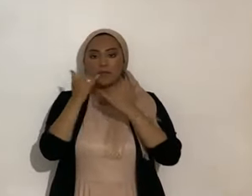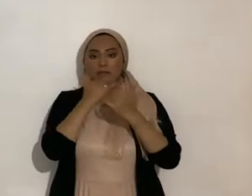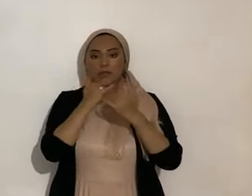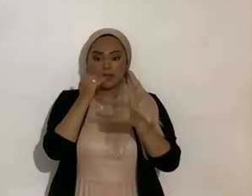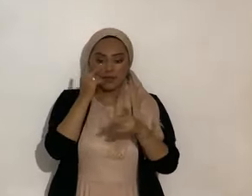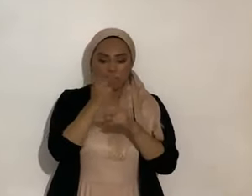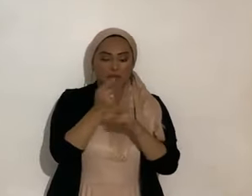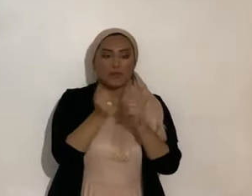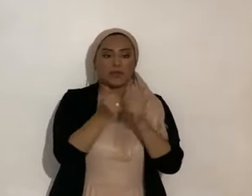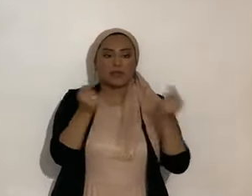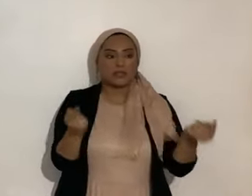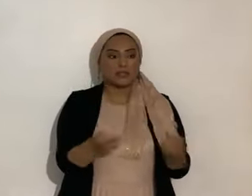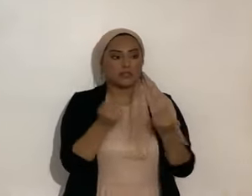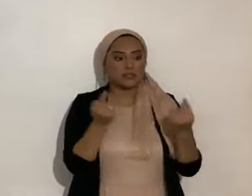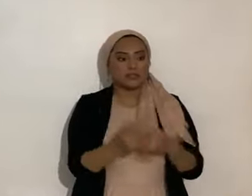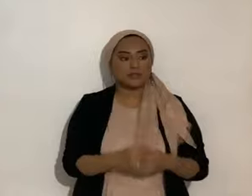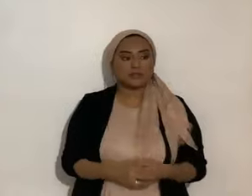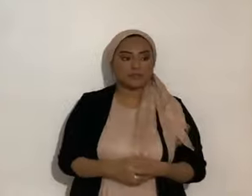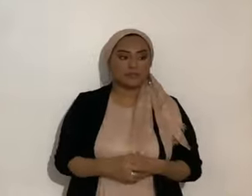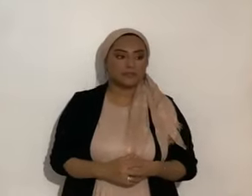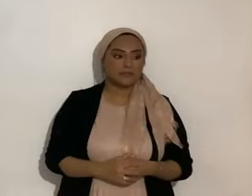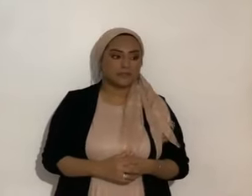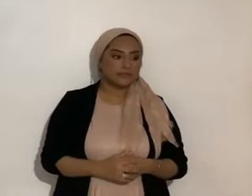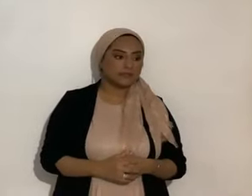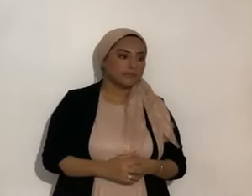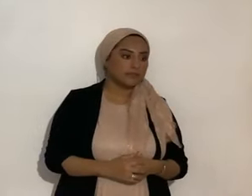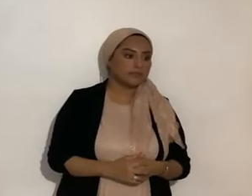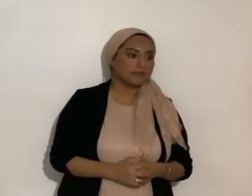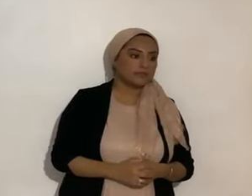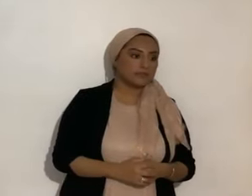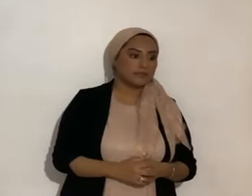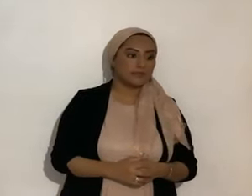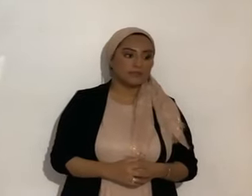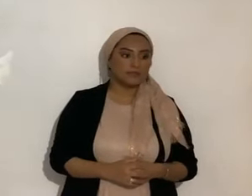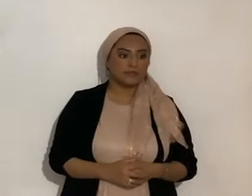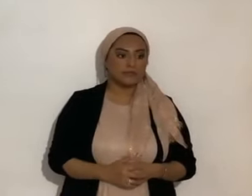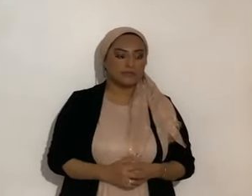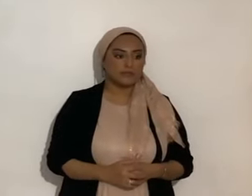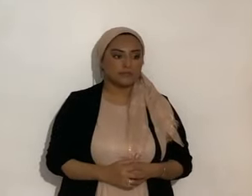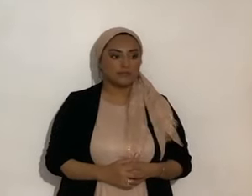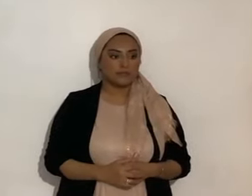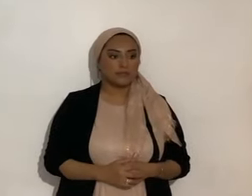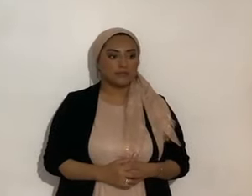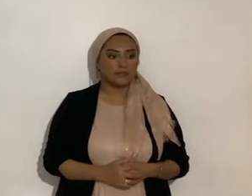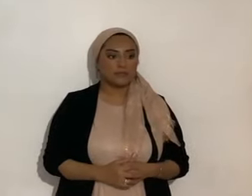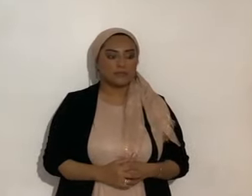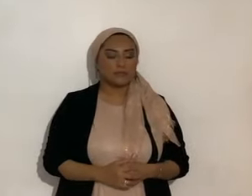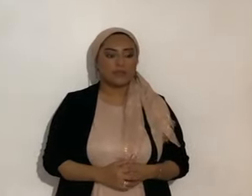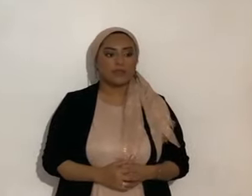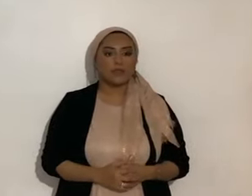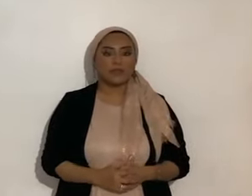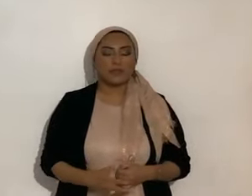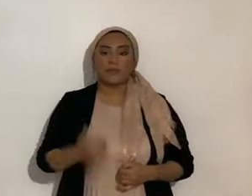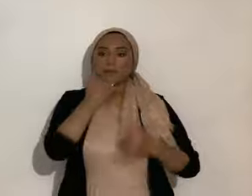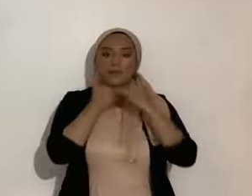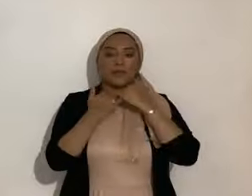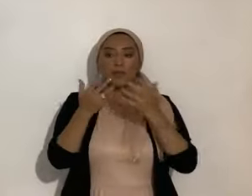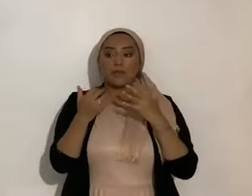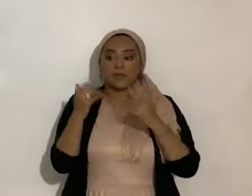pecados o pecados como tal, pero muchas veces comete errores y se vuelven pecados, o son errores, pero los